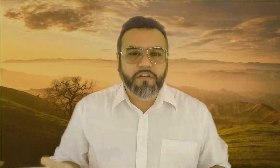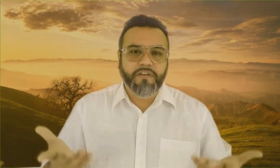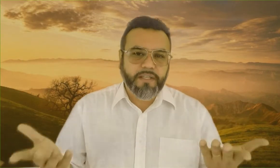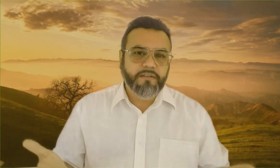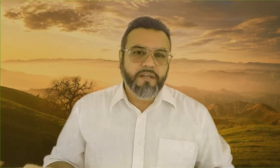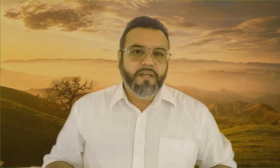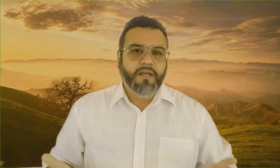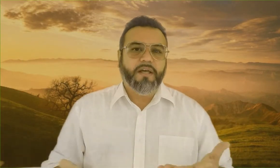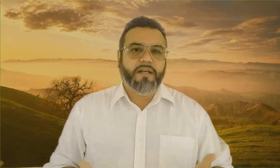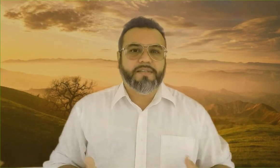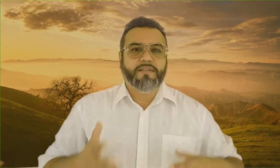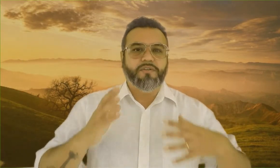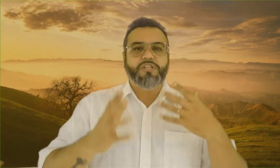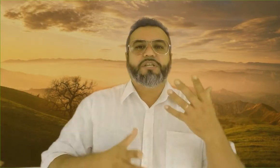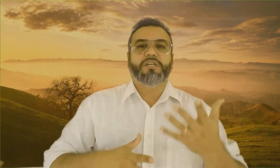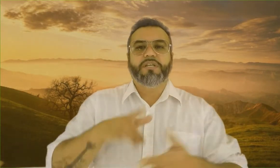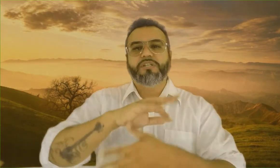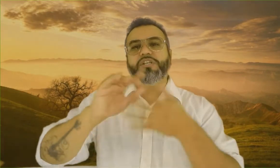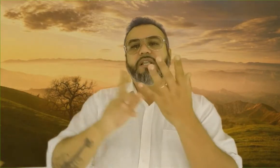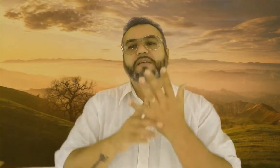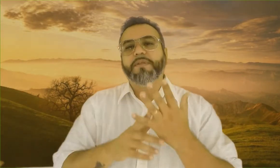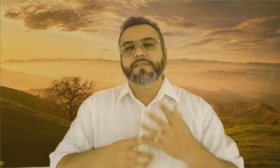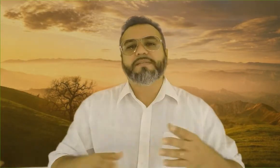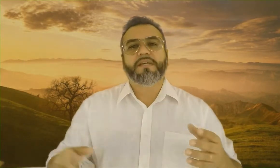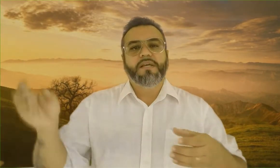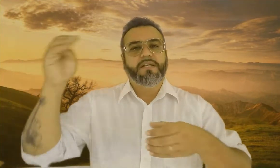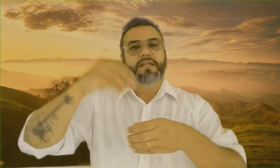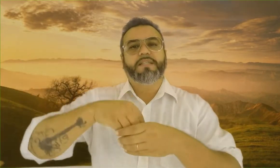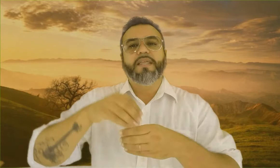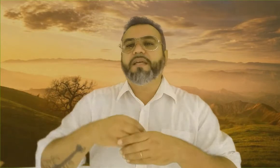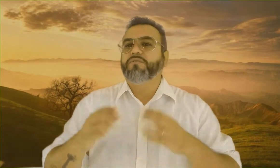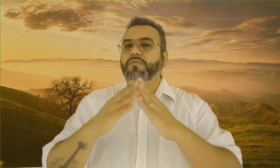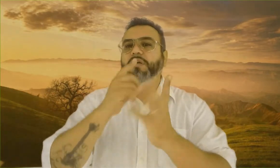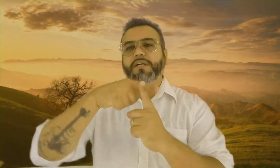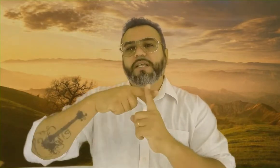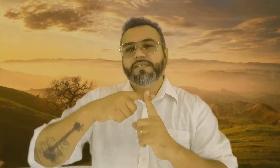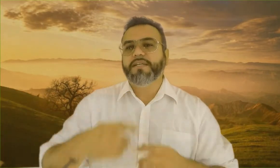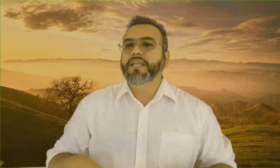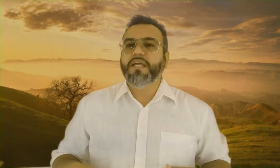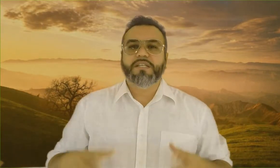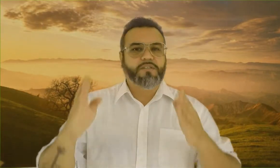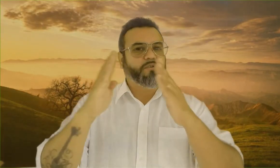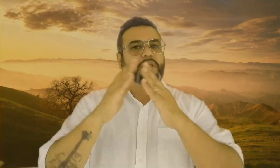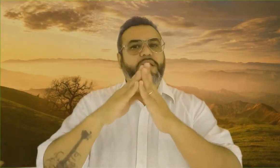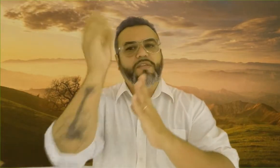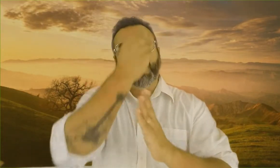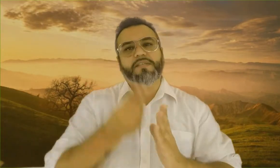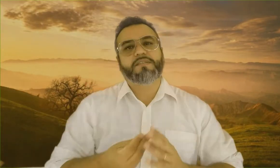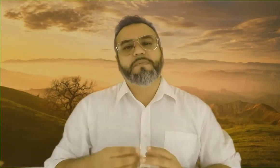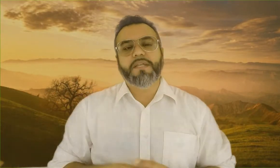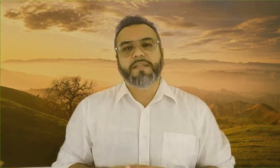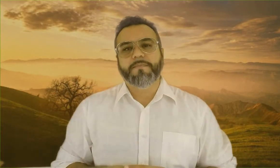né, a questão de Libras, né, dentro das igrejas ou dentro da casa espírita,